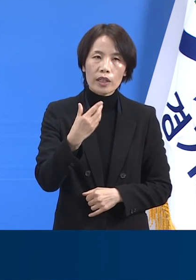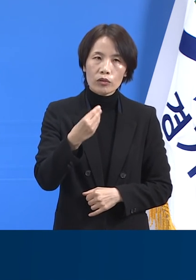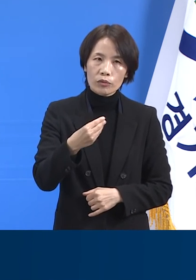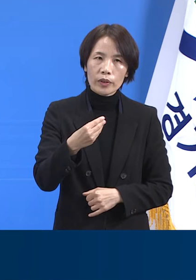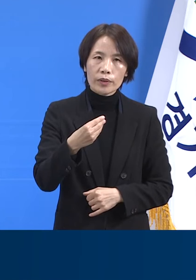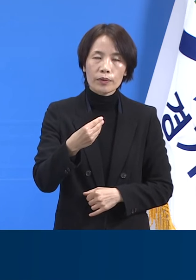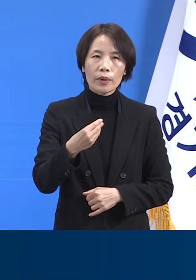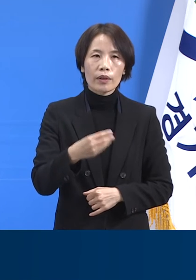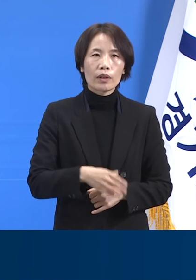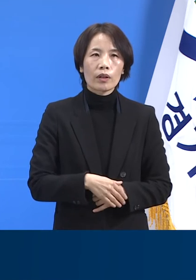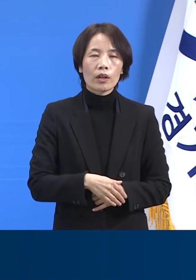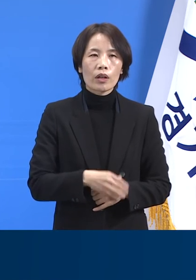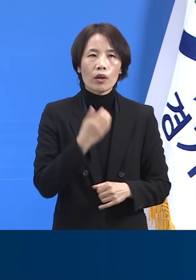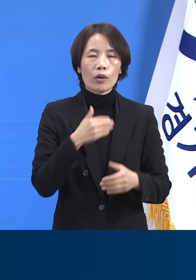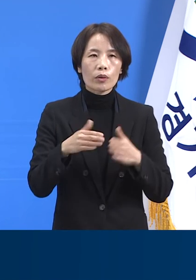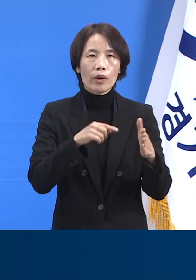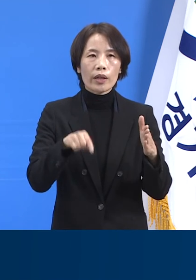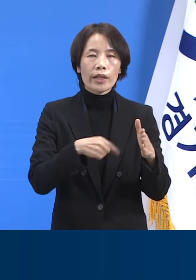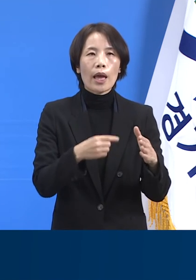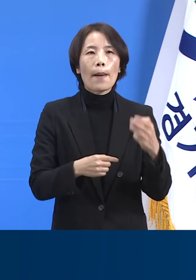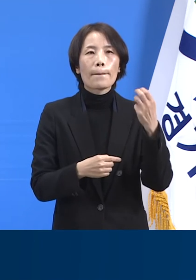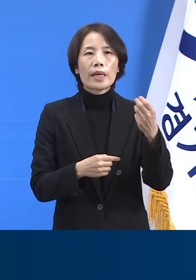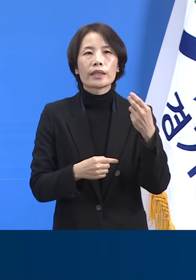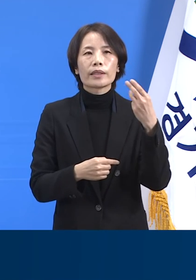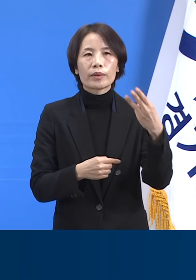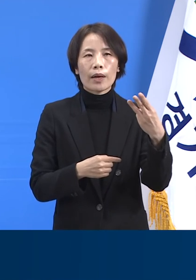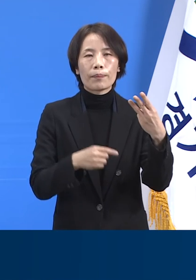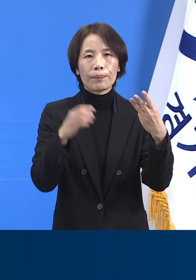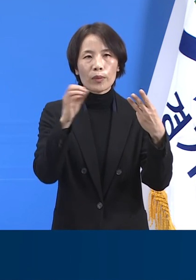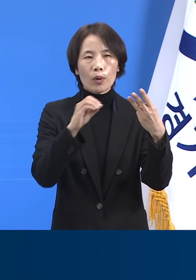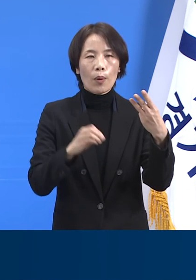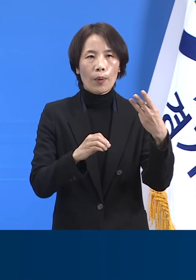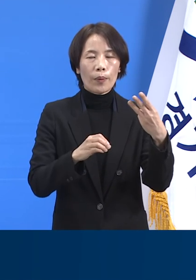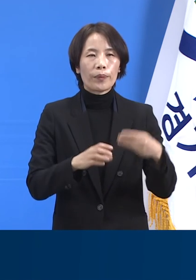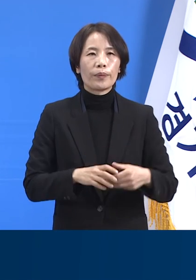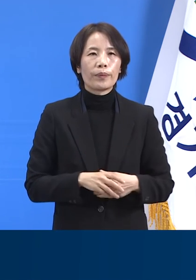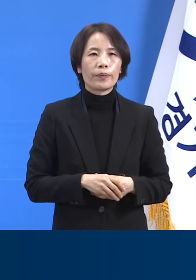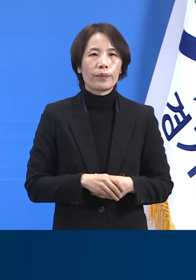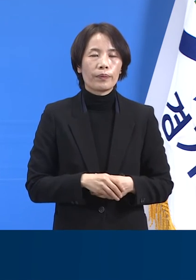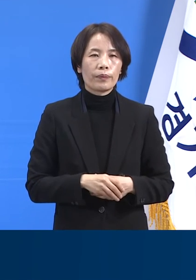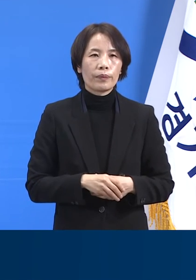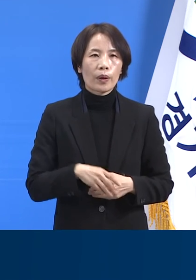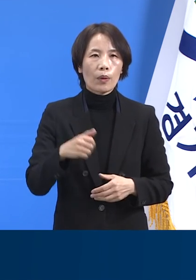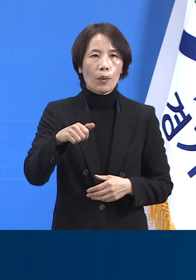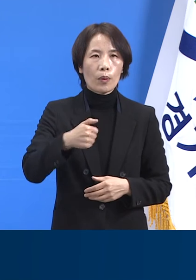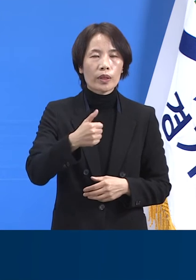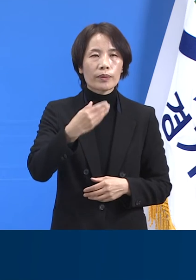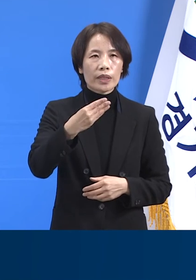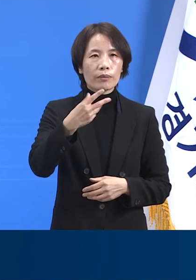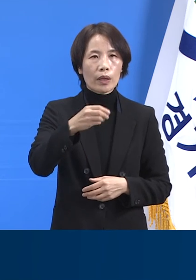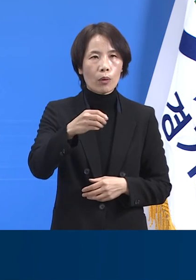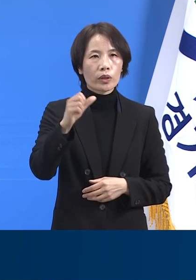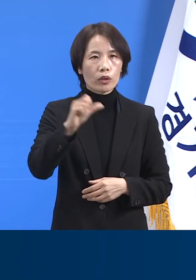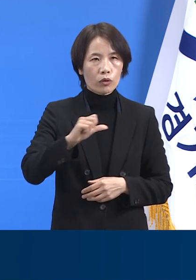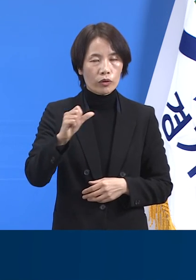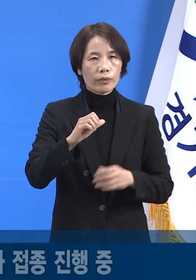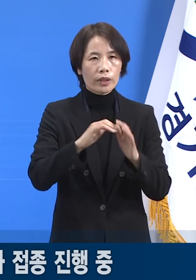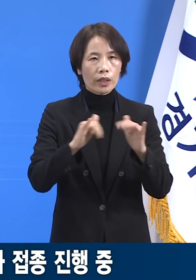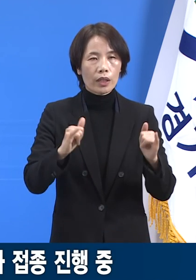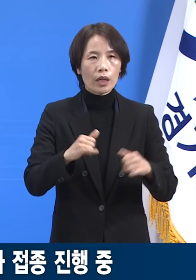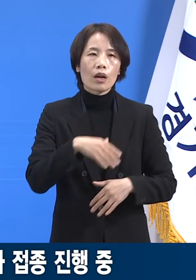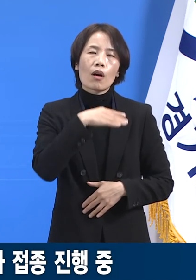도 인구의 83.1%입니다. 추가 접종자는 50만 5,072명입니다.